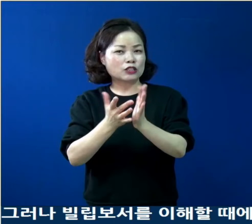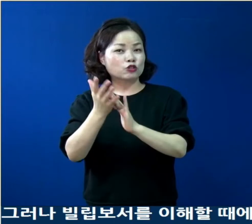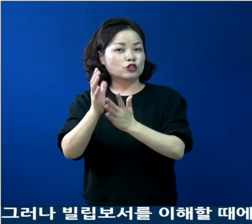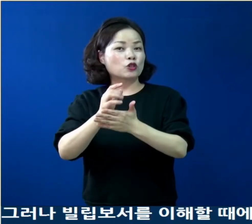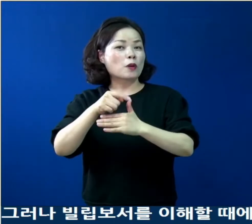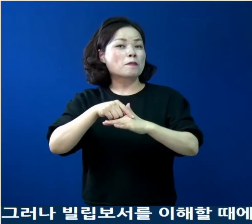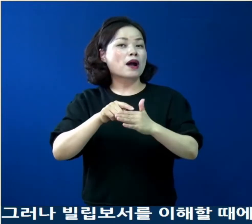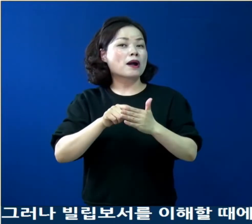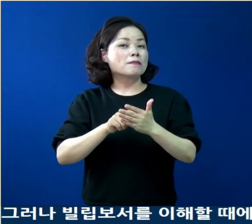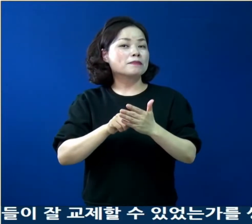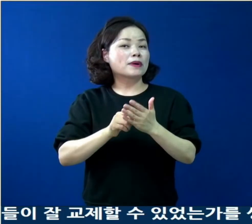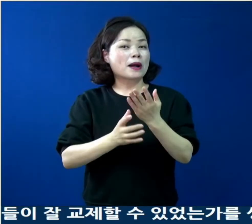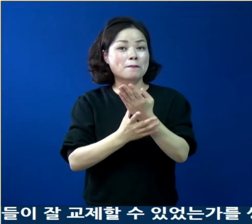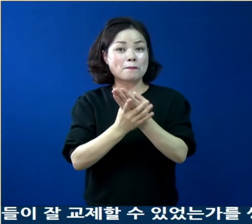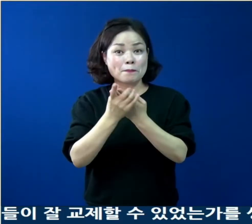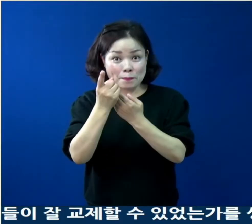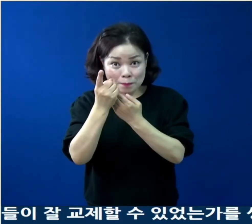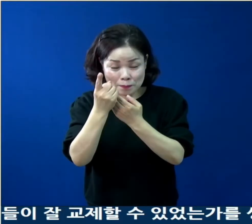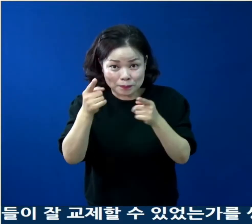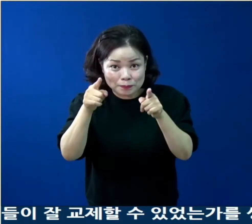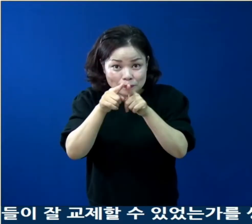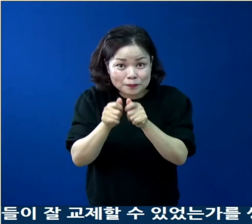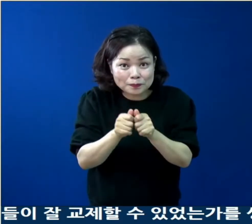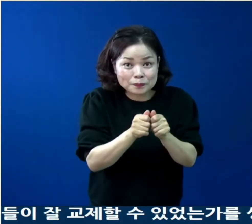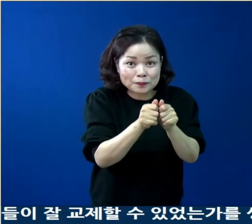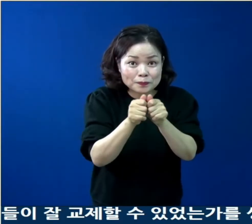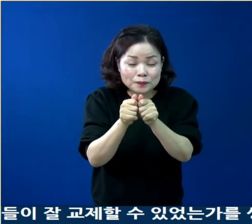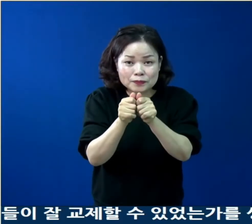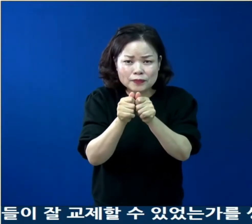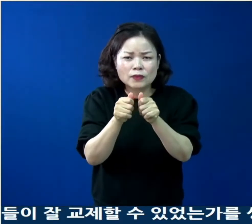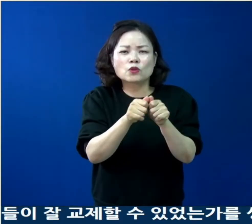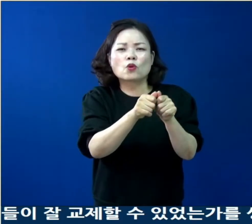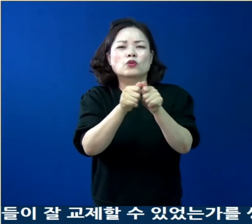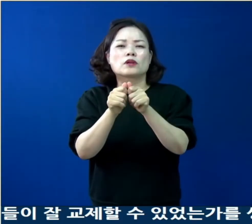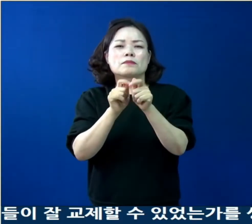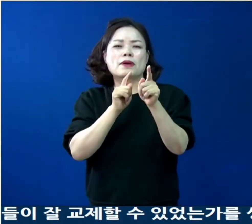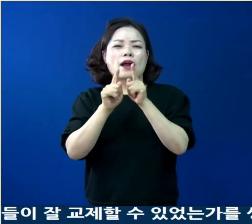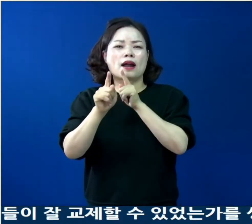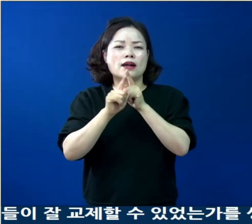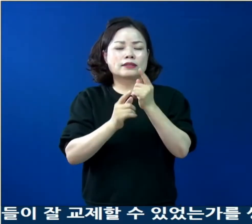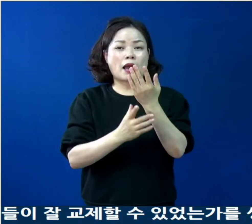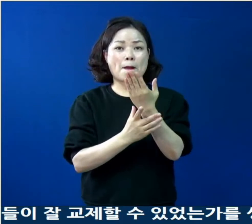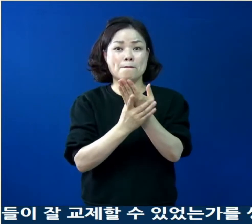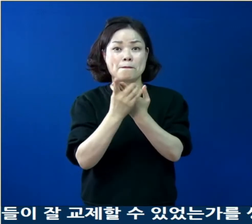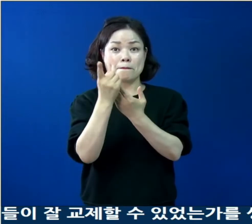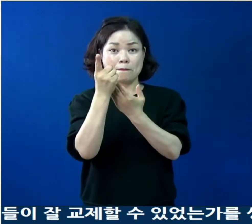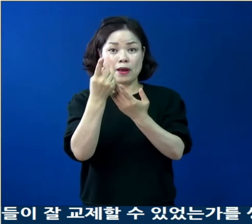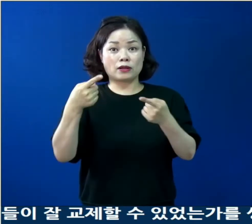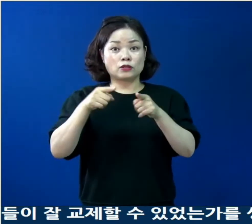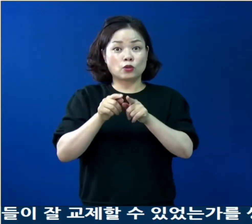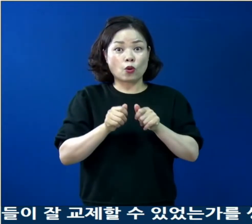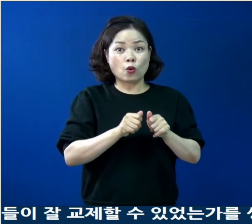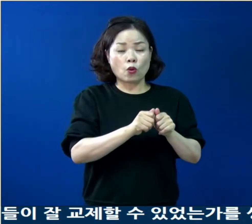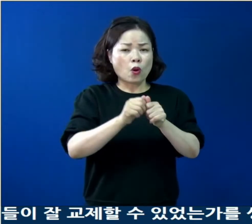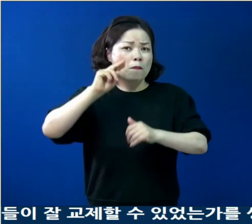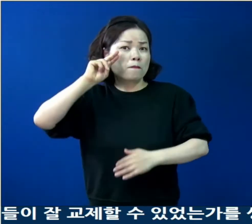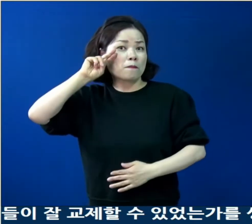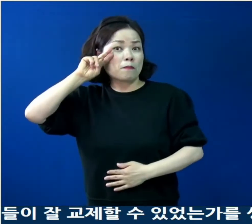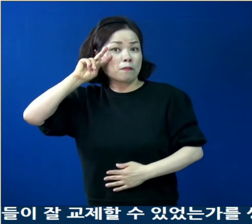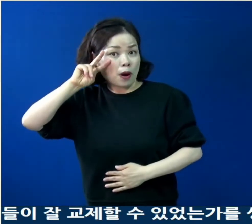마음이라, 그러면서 한 마음 갖자, 동역을 얘기하고 있잖아요. 그 동역을 얘기하면서 이 한 마음을 갖는 동역이